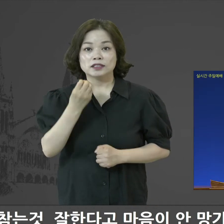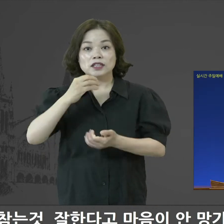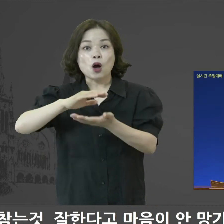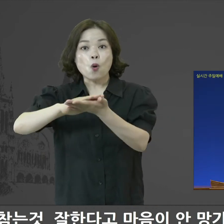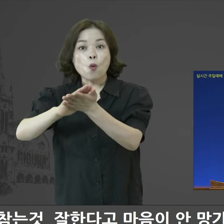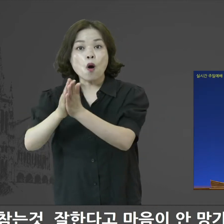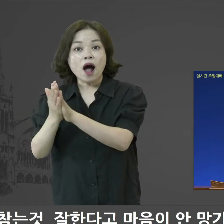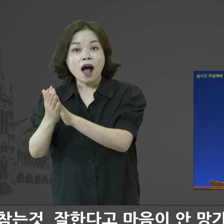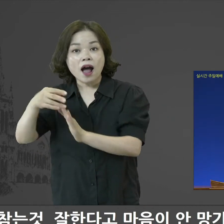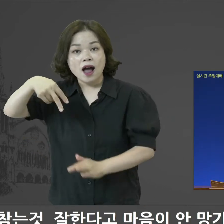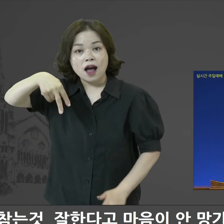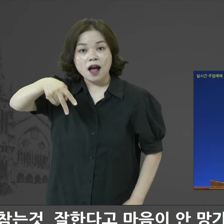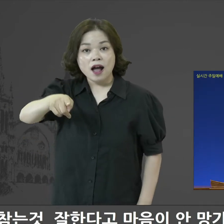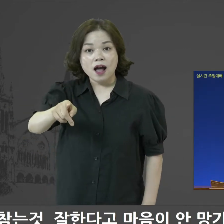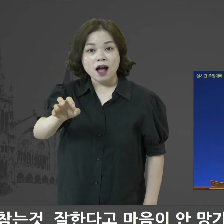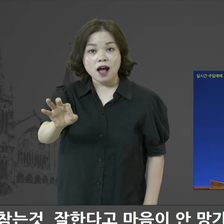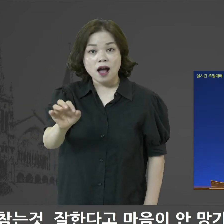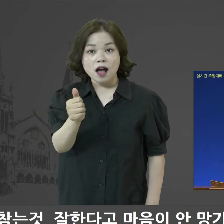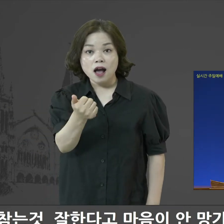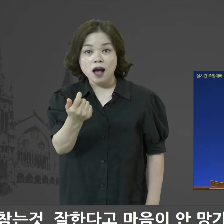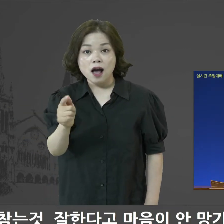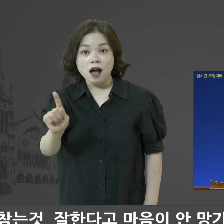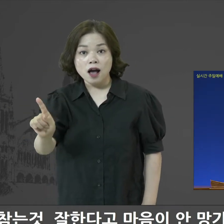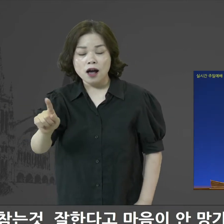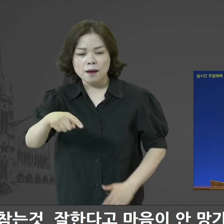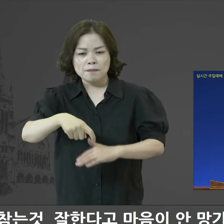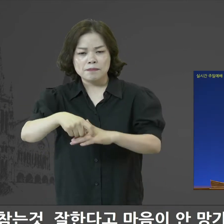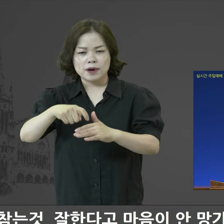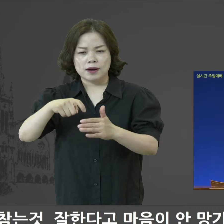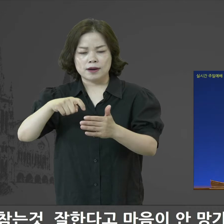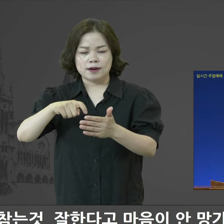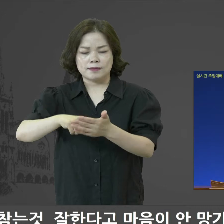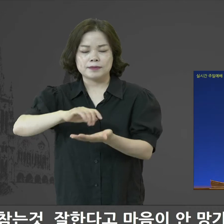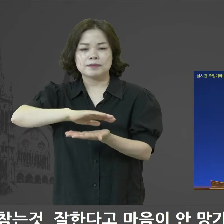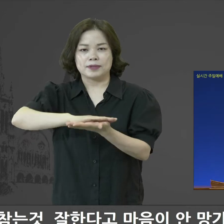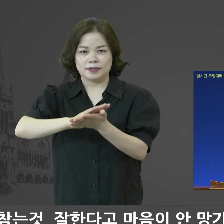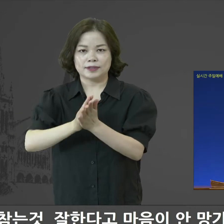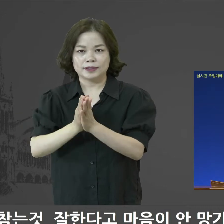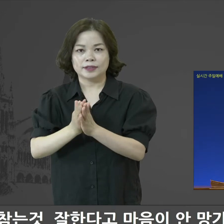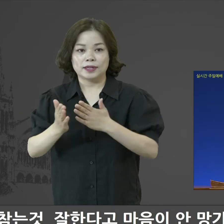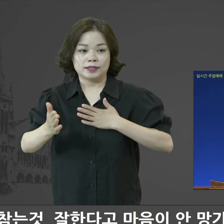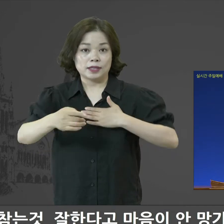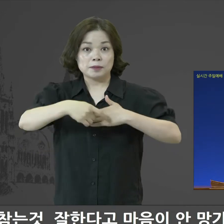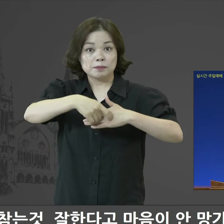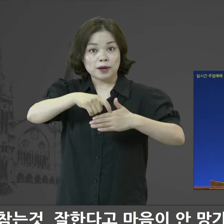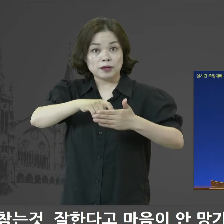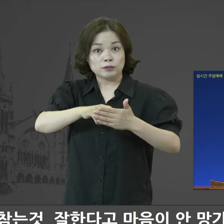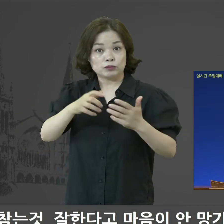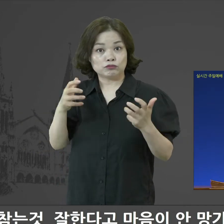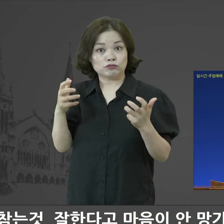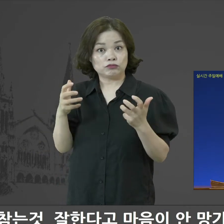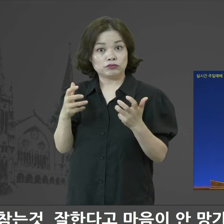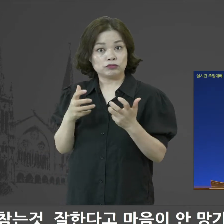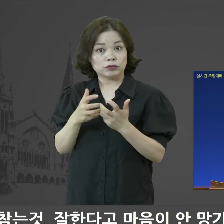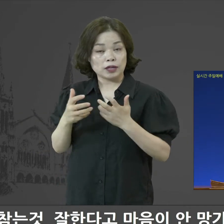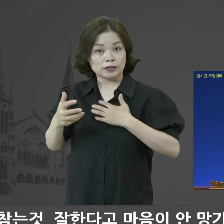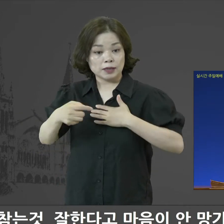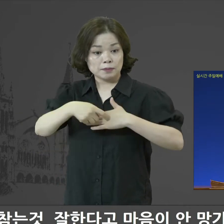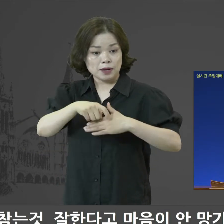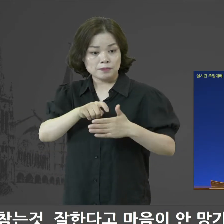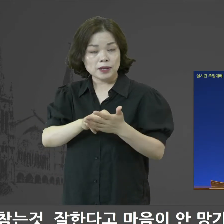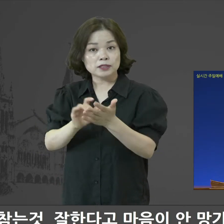성화는 마음을 가꾸고 단련하게 만듭니다. 내 마음이 풍성해지고 내